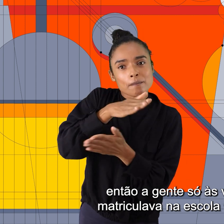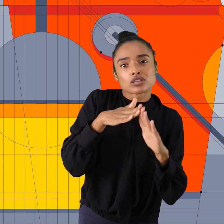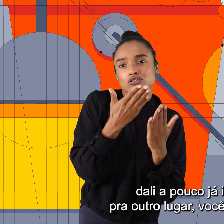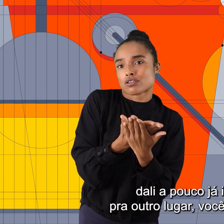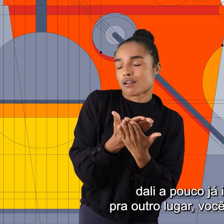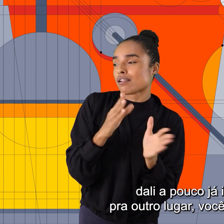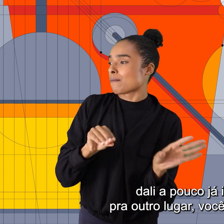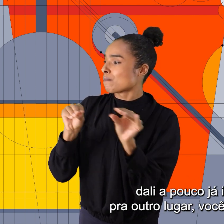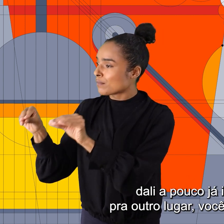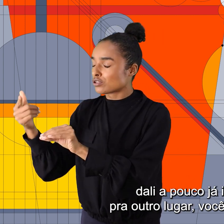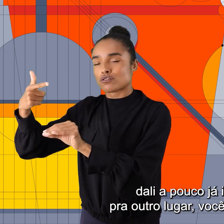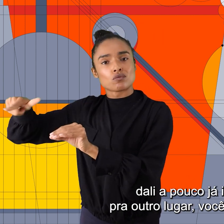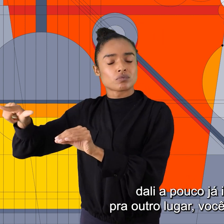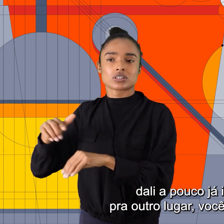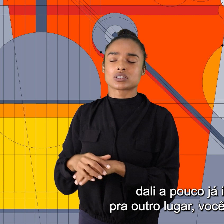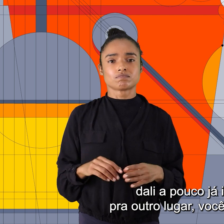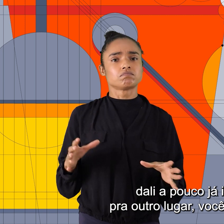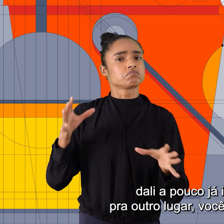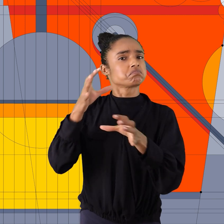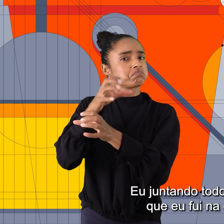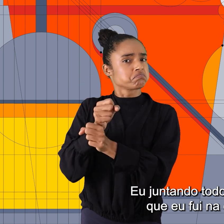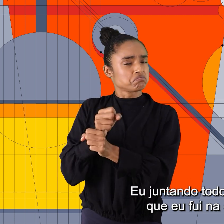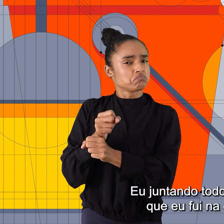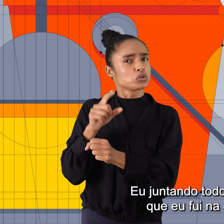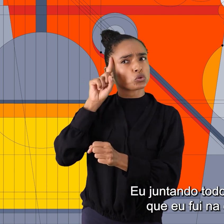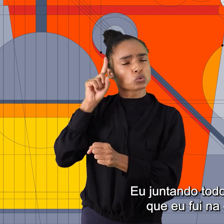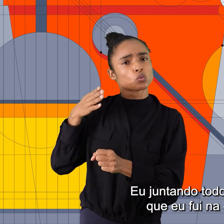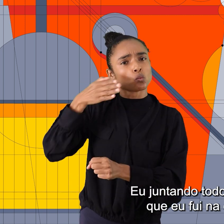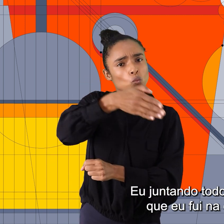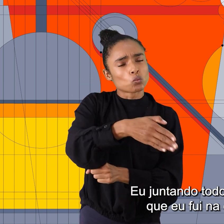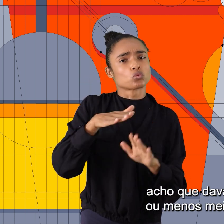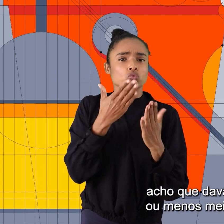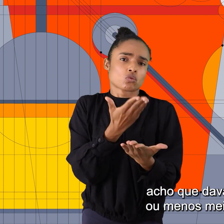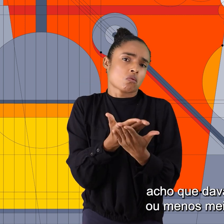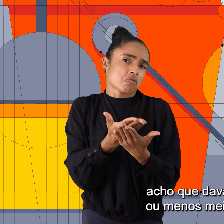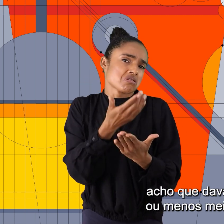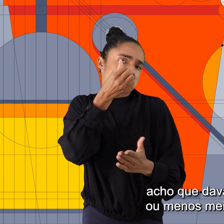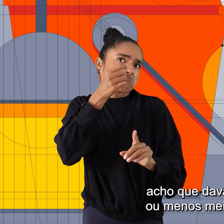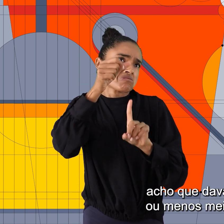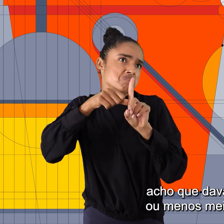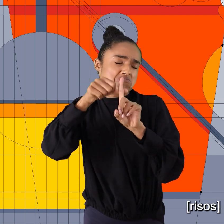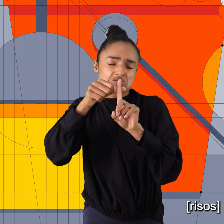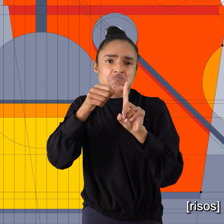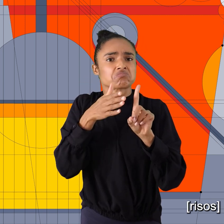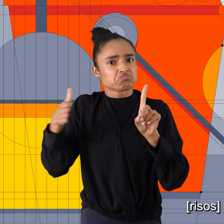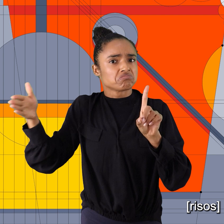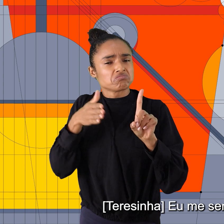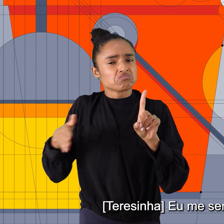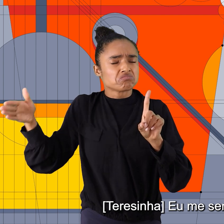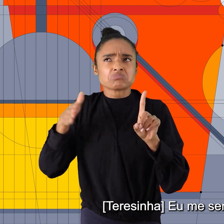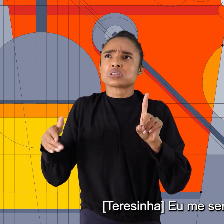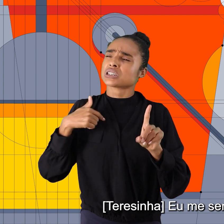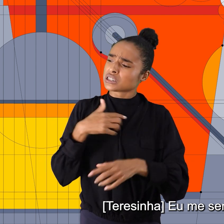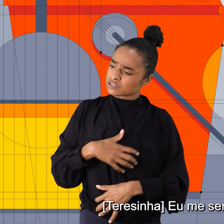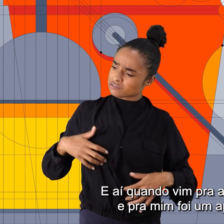ia um dia, dali a pouco já ia mudar para outro lugar, você não ia mais. Eu, juntando todos os dias que eu fui na escola, acho que dava mais ou menos meio ano.